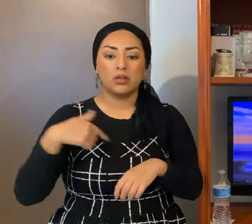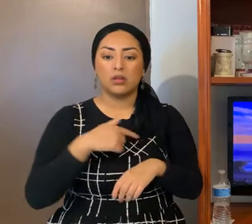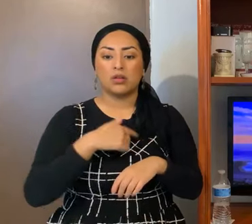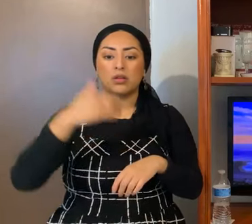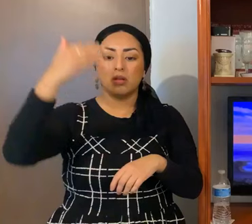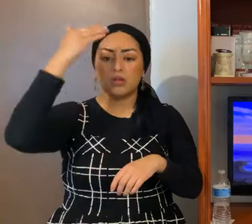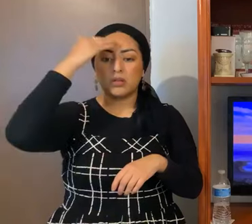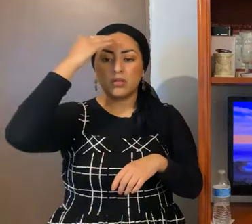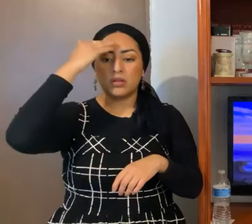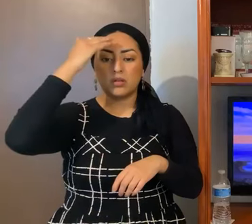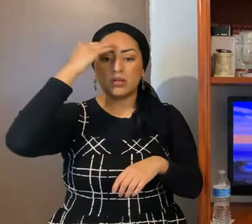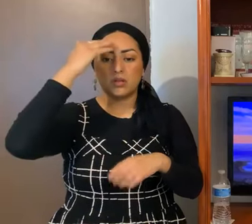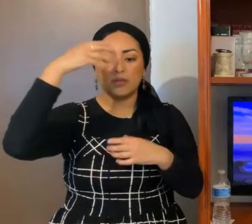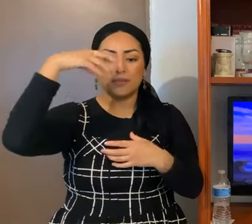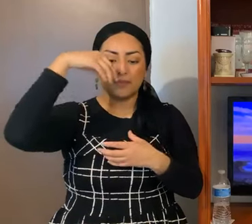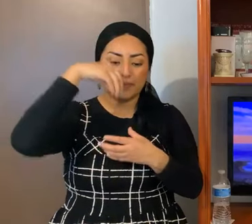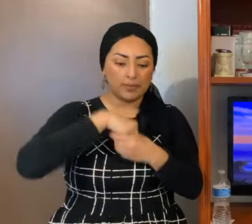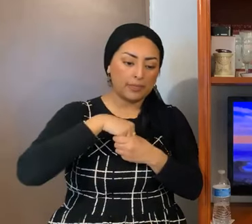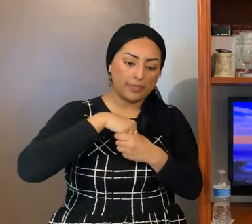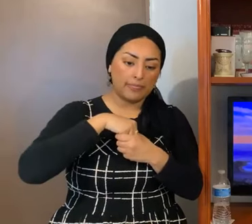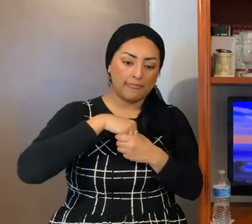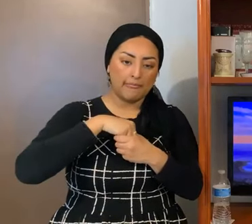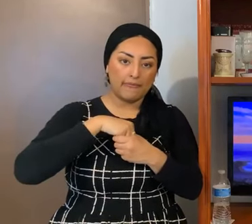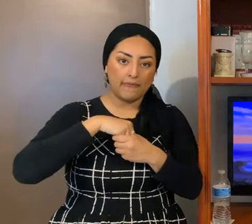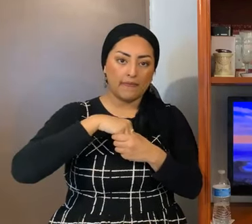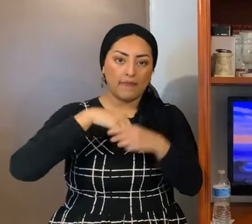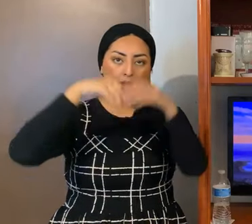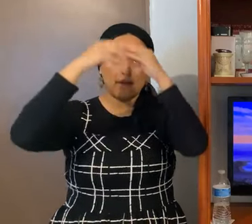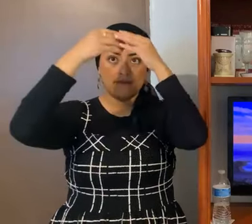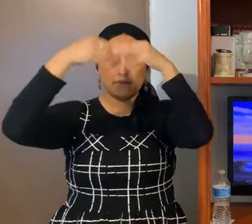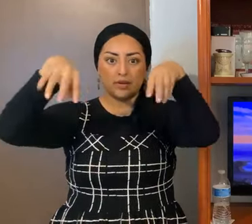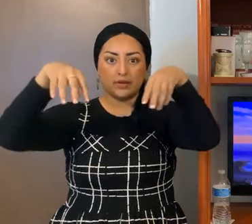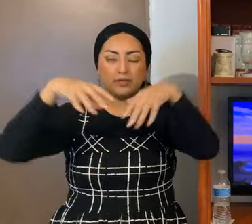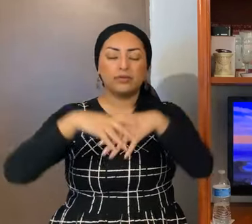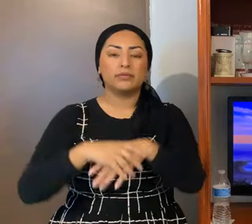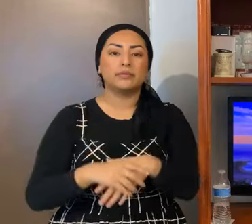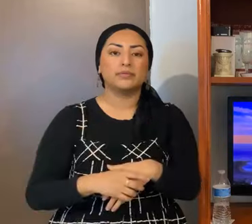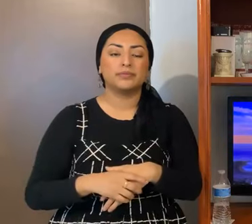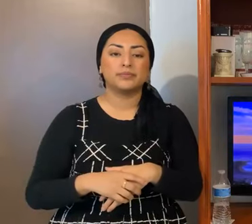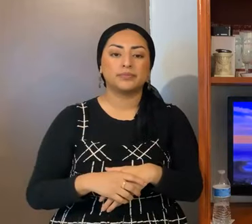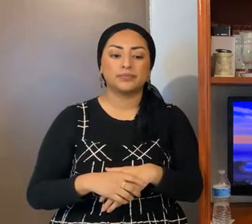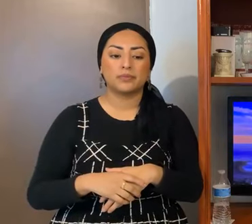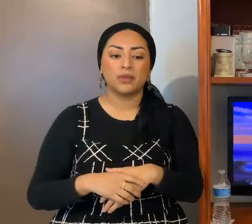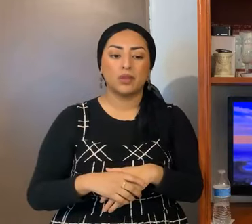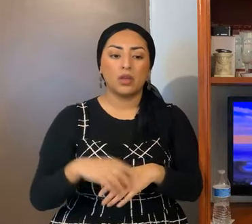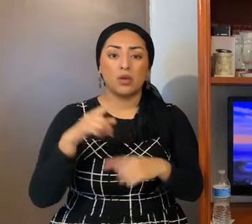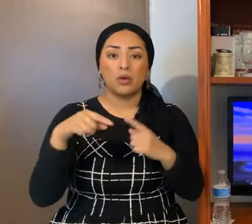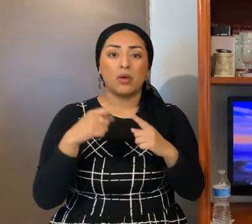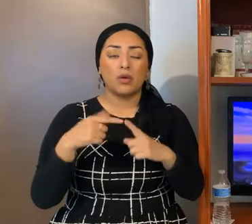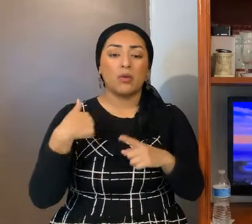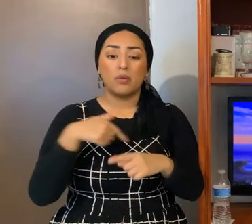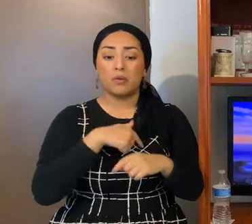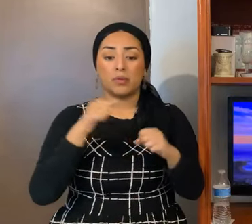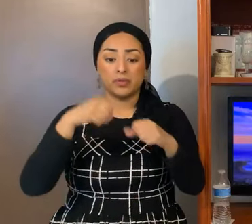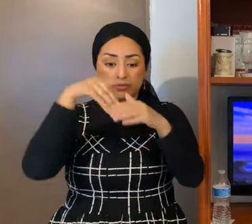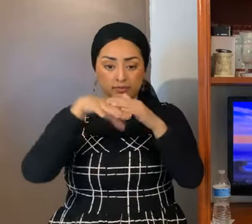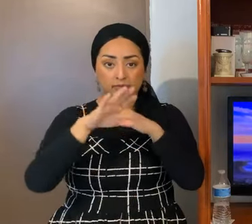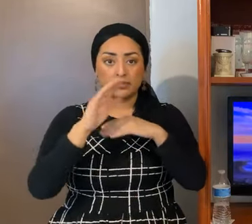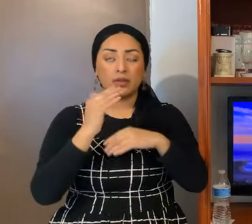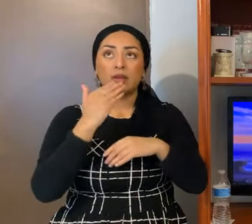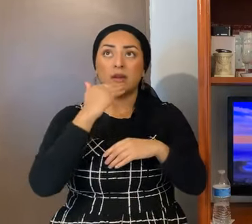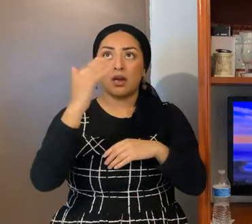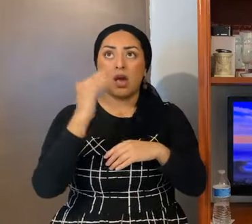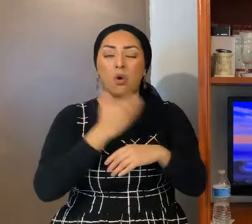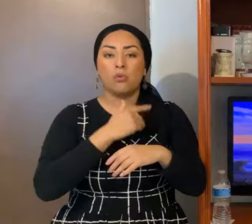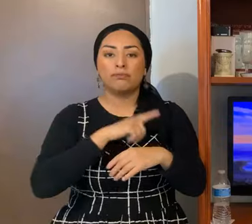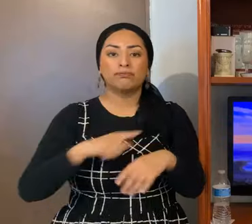firme ancla del alma que penetra hasta dentro del velo. Amén. Eso se refiere a cuando nosotros podemos entrar por los méritos de nuestro Adón